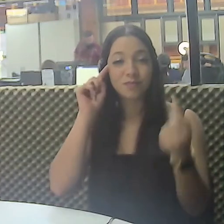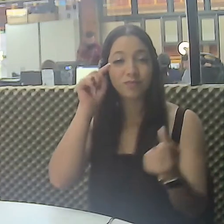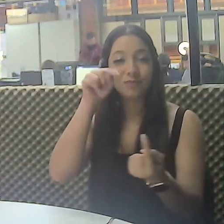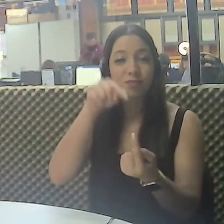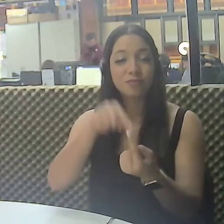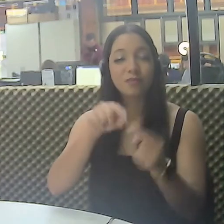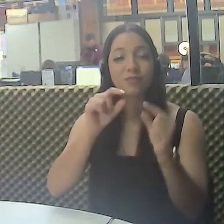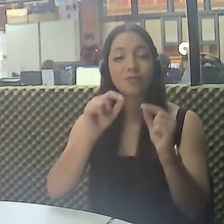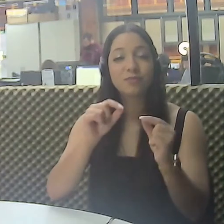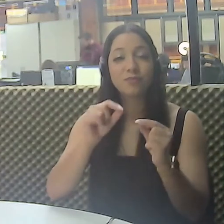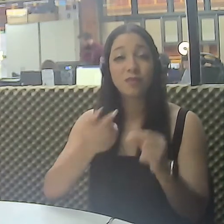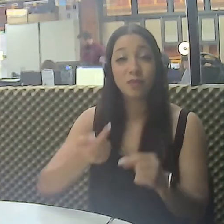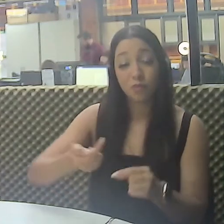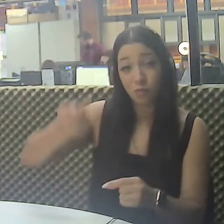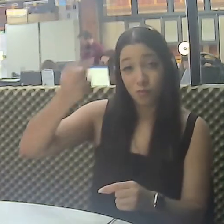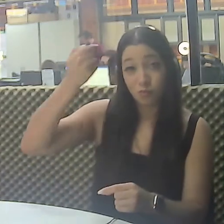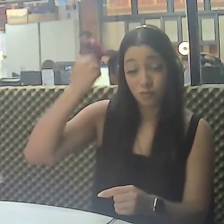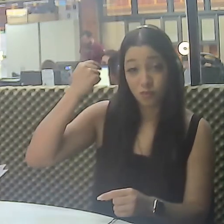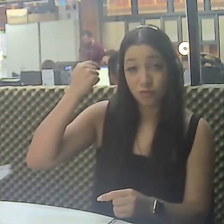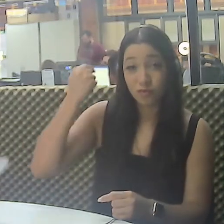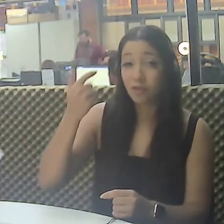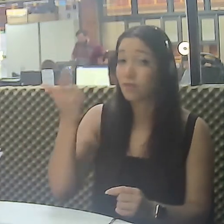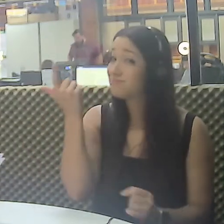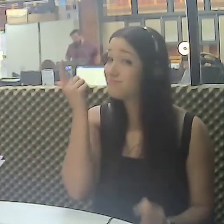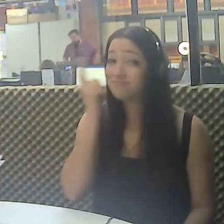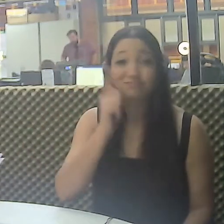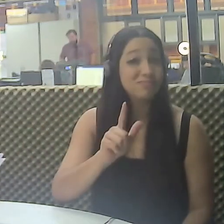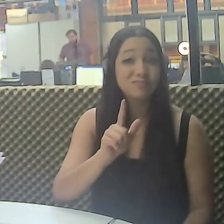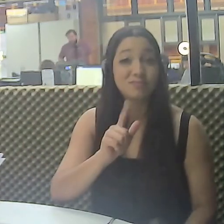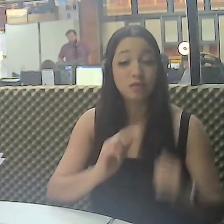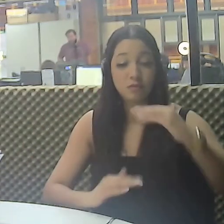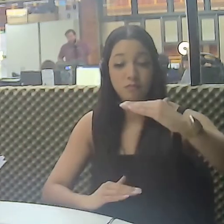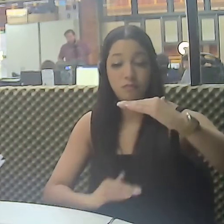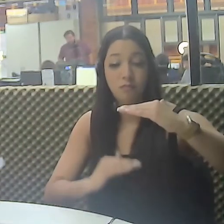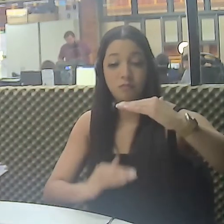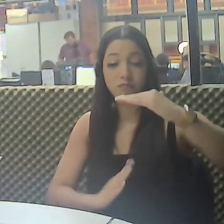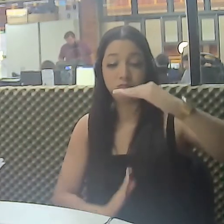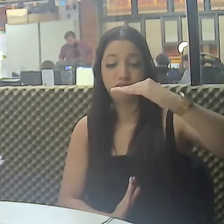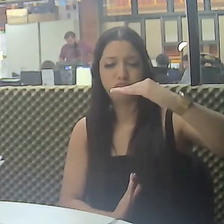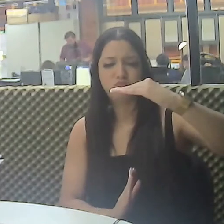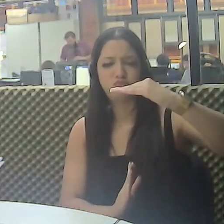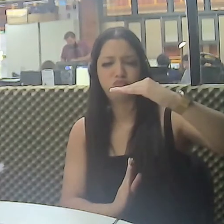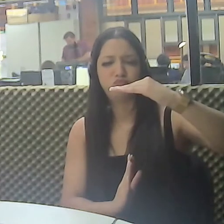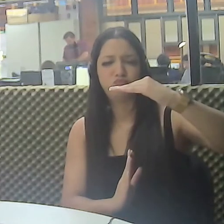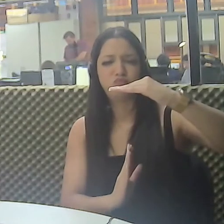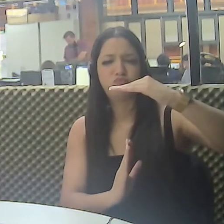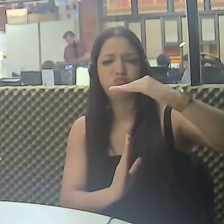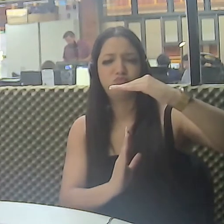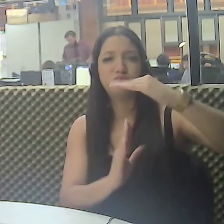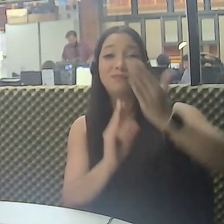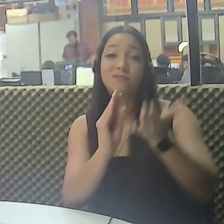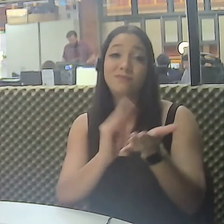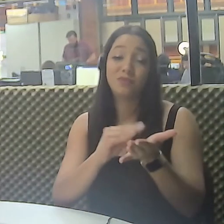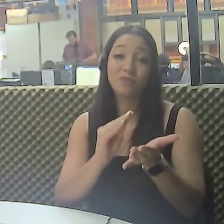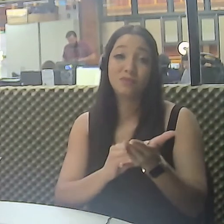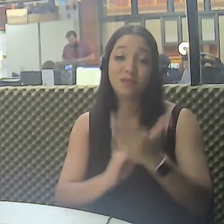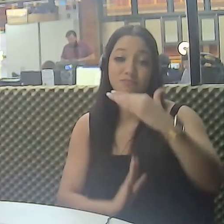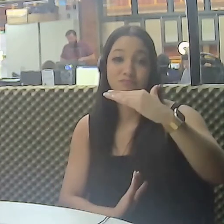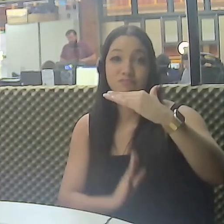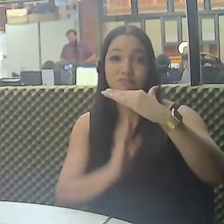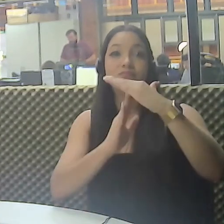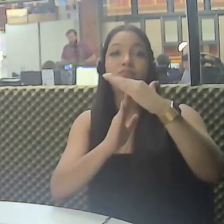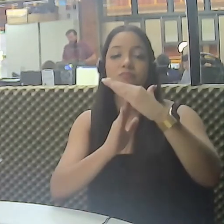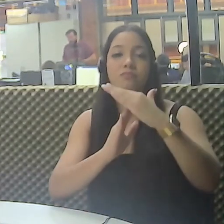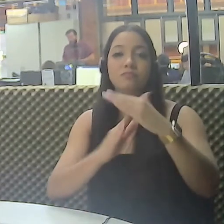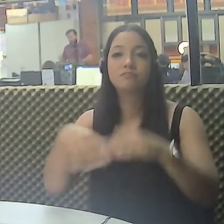o processo anterior não conseguiu aprovar a quantidade de pessoas que são necessárias para ficar no